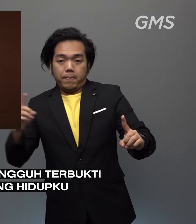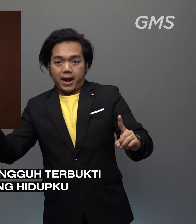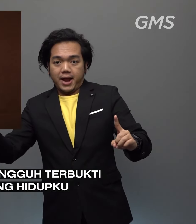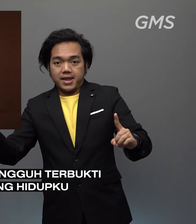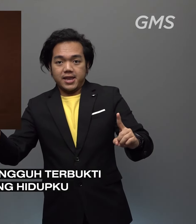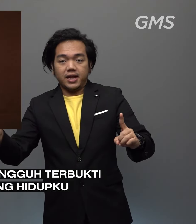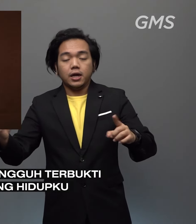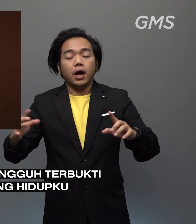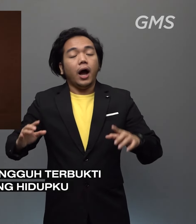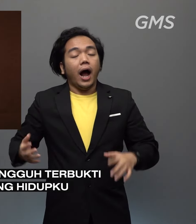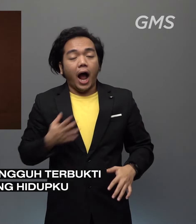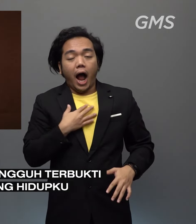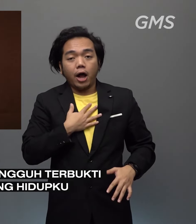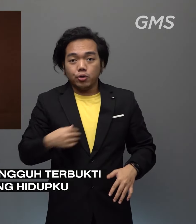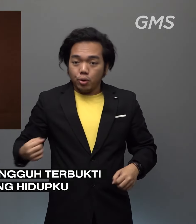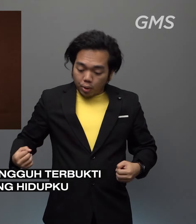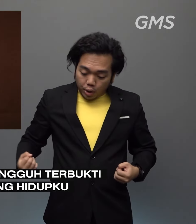sepanjang